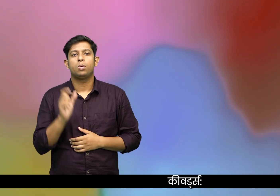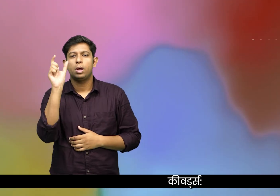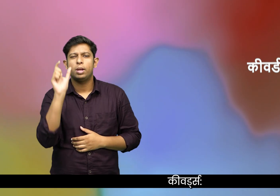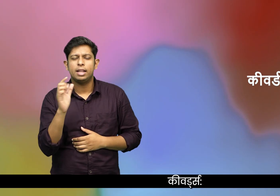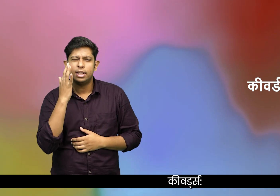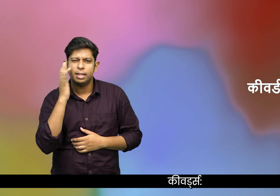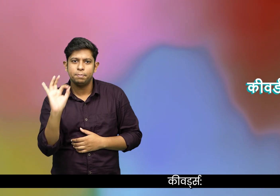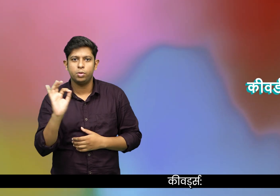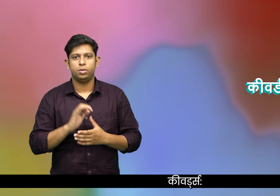कीवर्ड: